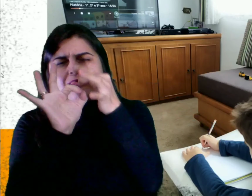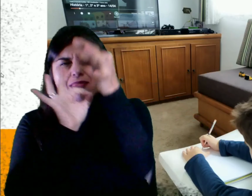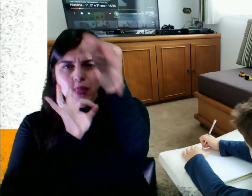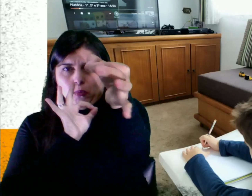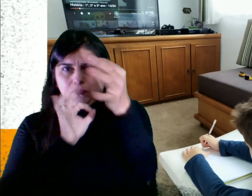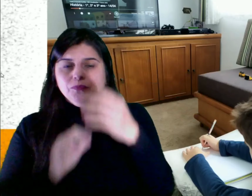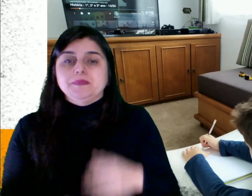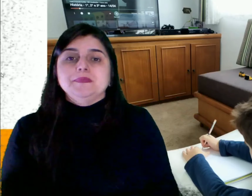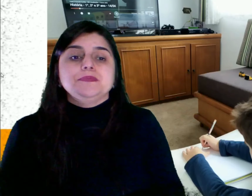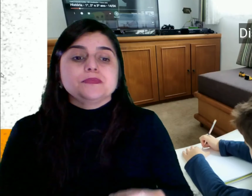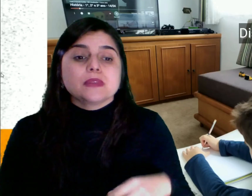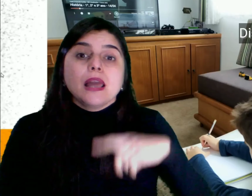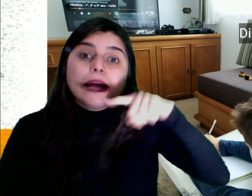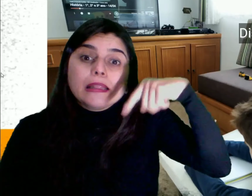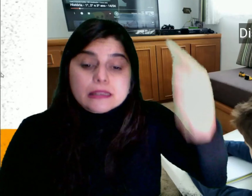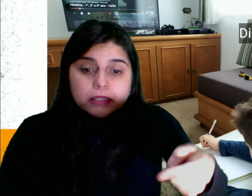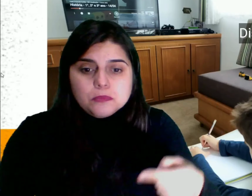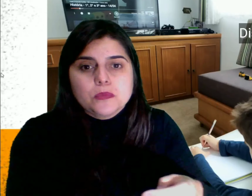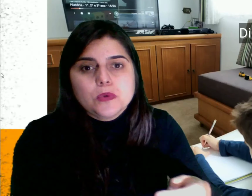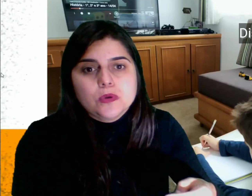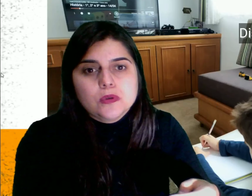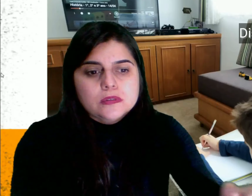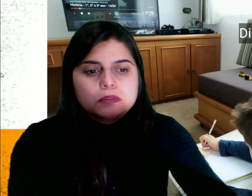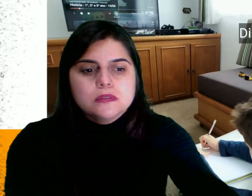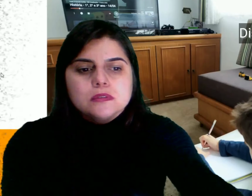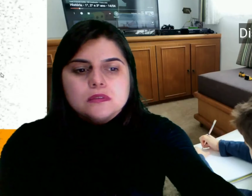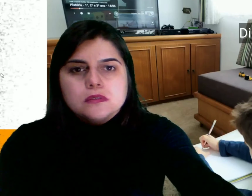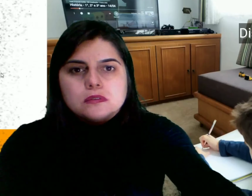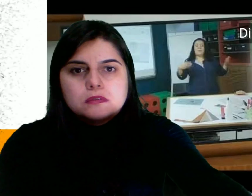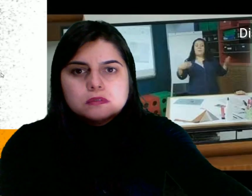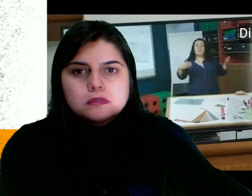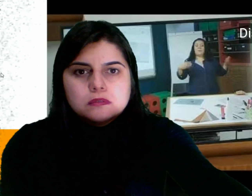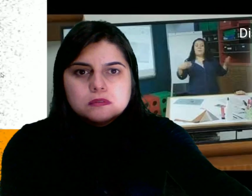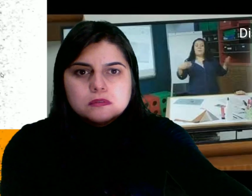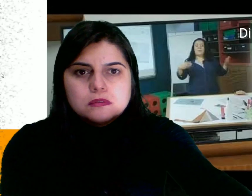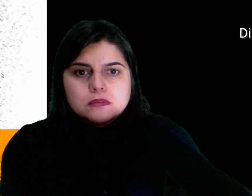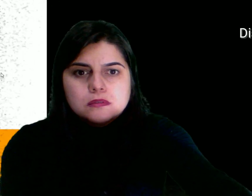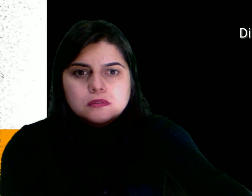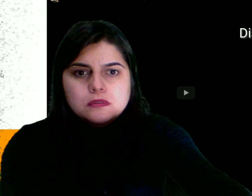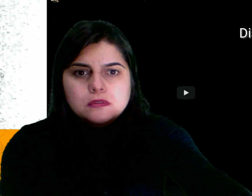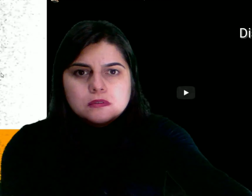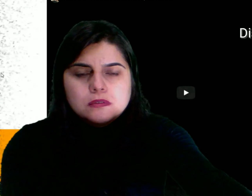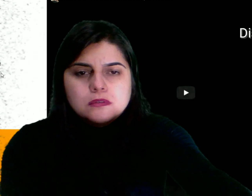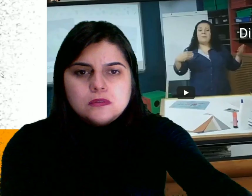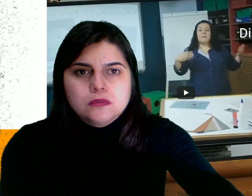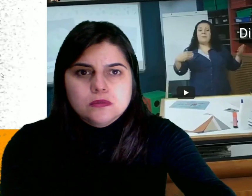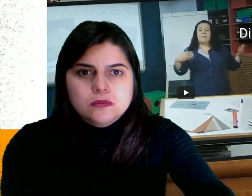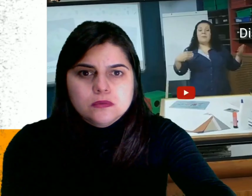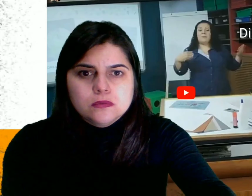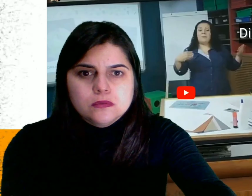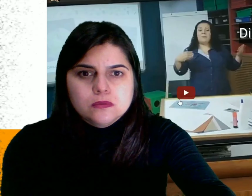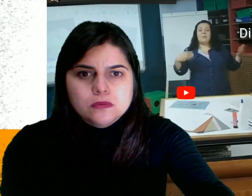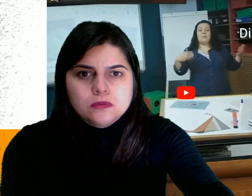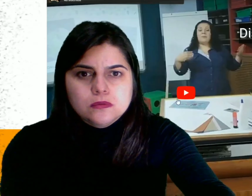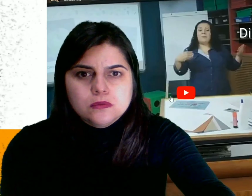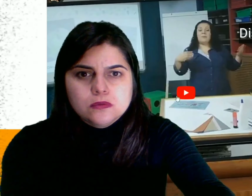estava fazendo ali, ó, ele sentadinho em cima de uma banqueta, mas estava um pouco distante.